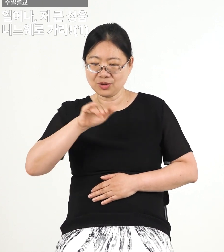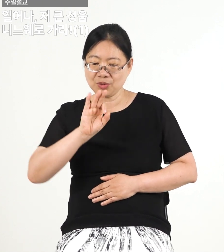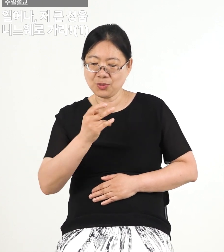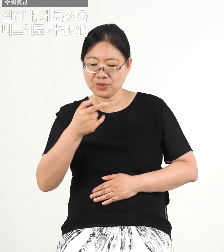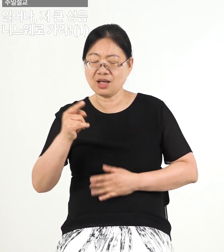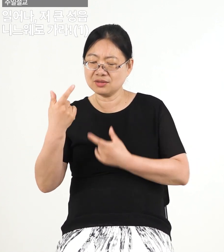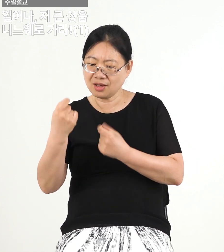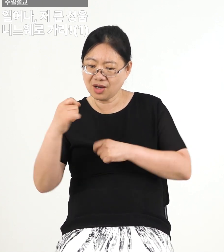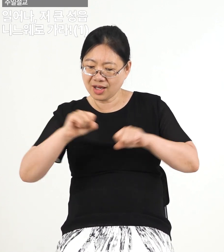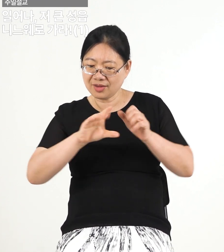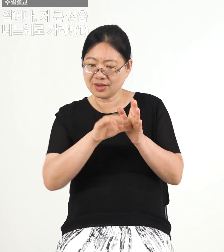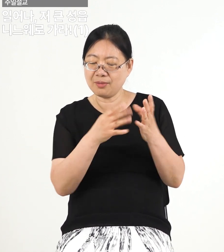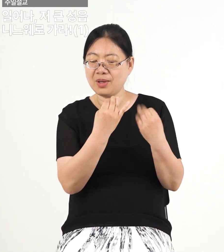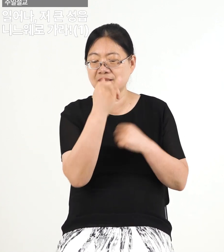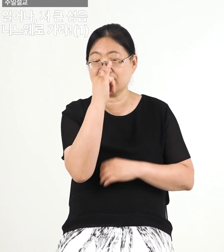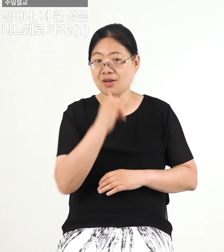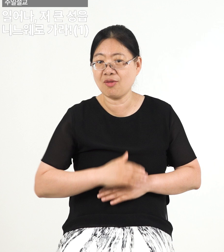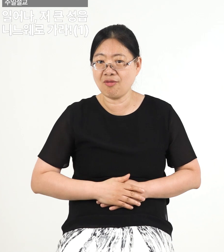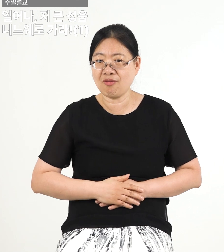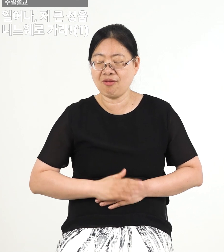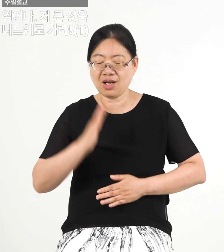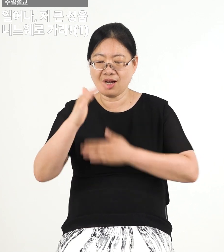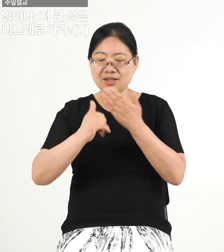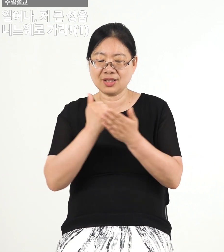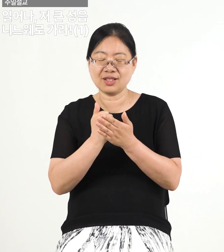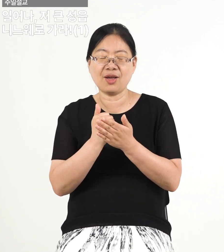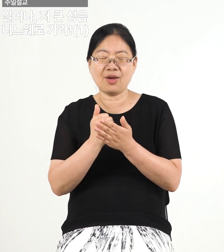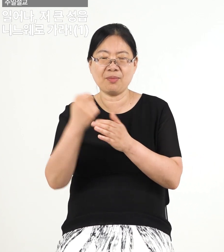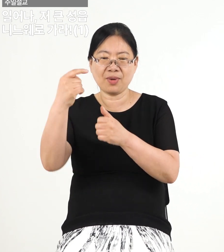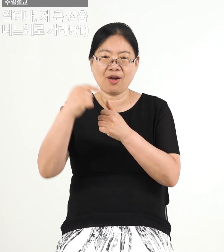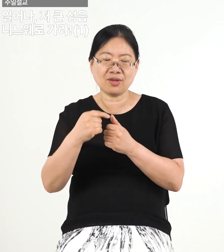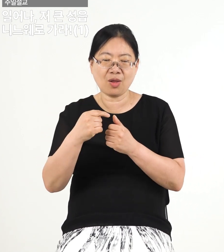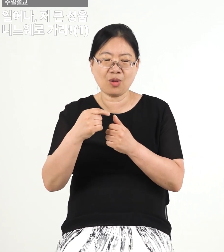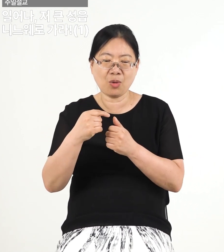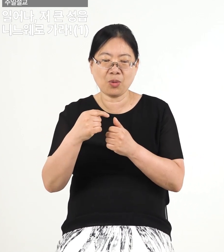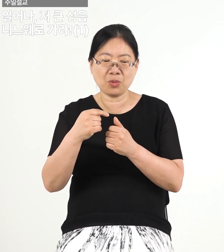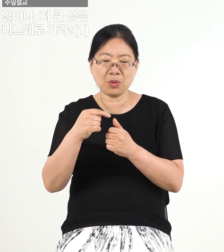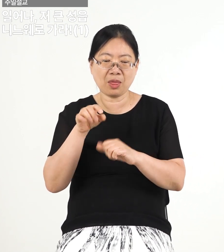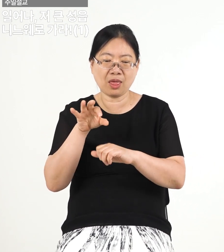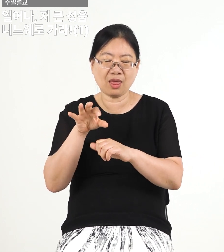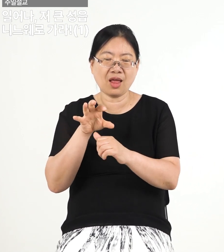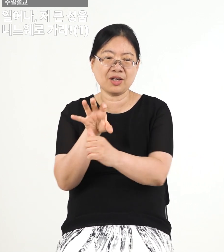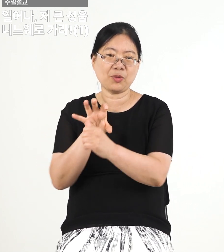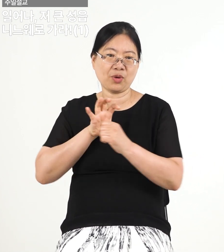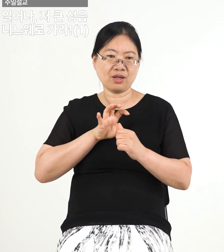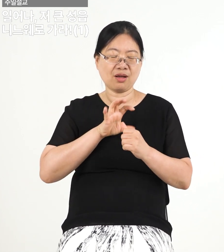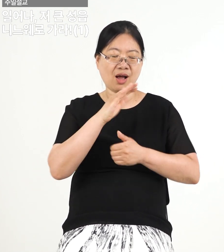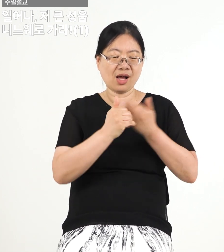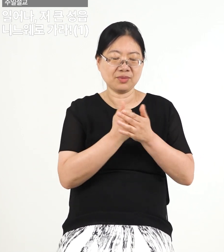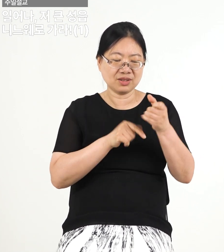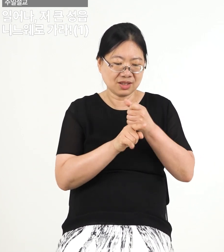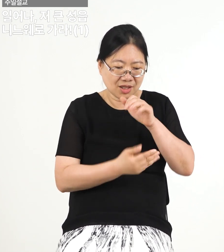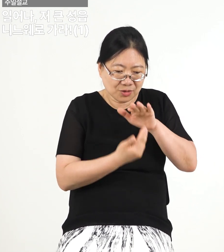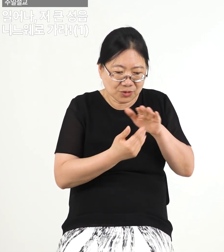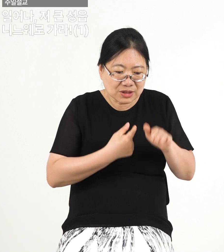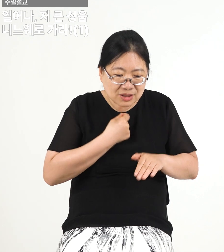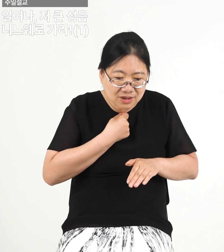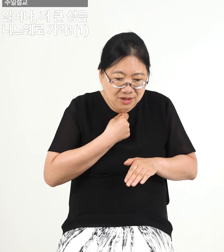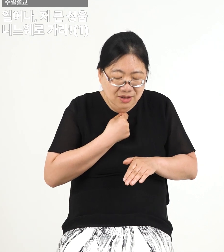많아요. 하나님의 명령을 빙자해서 하나님의 뜻을 이루고자 하는 것이